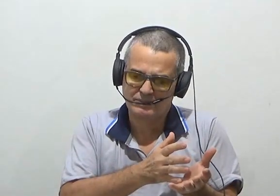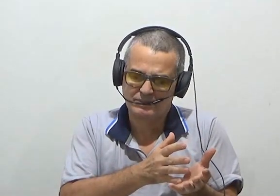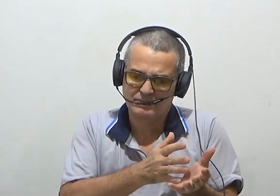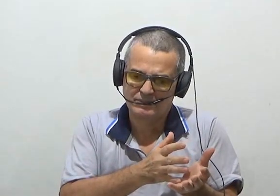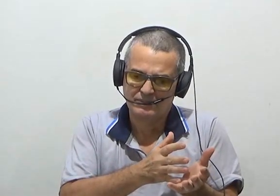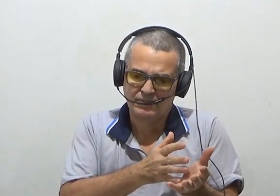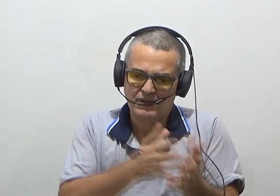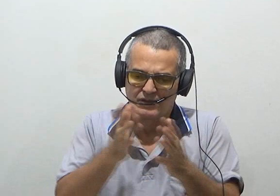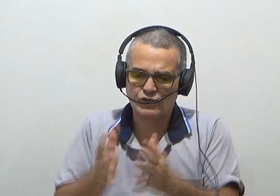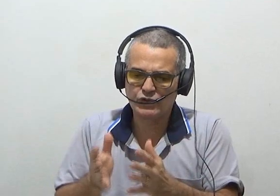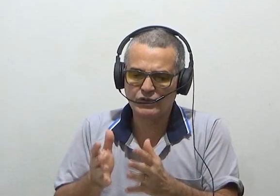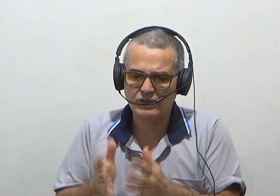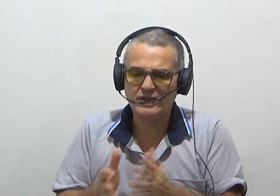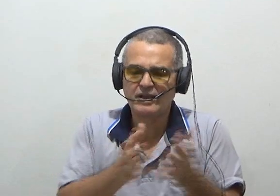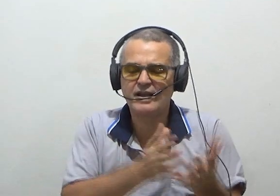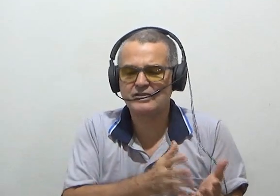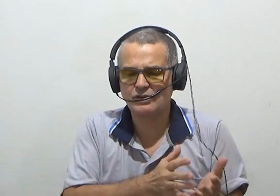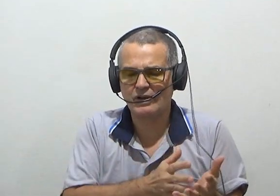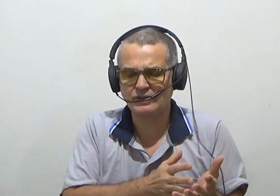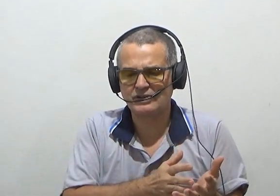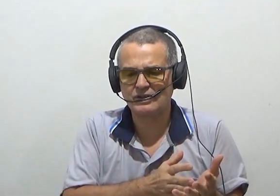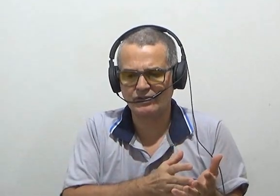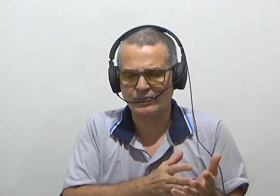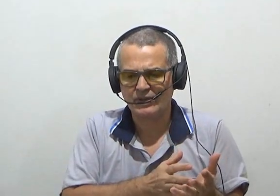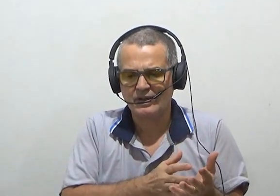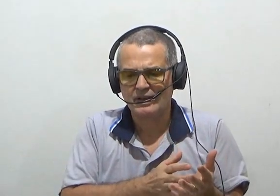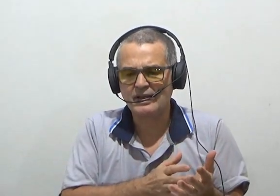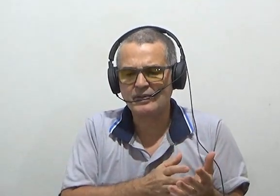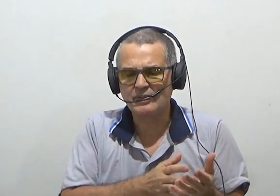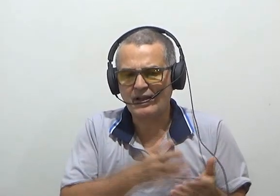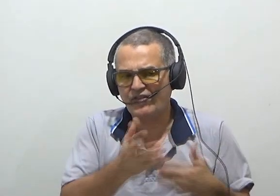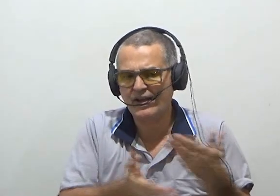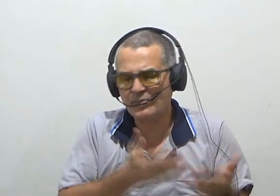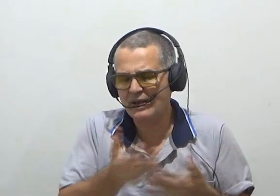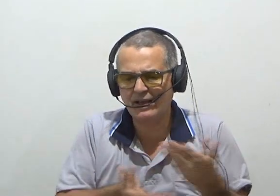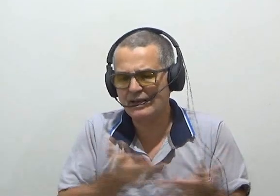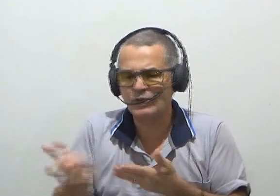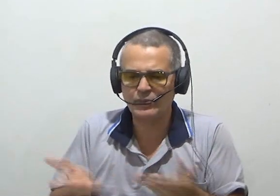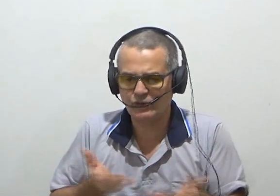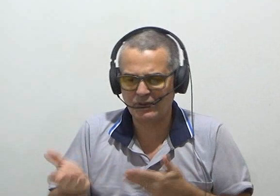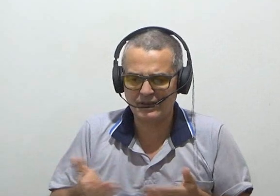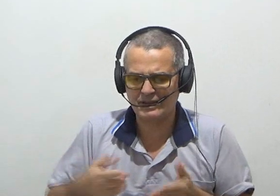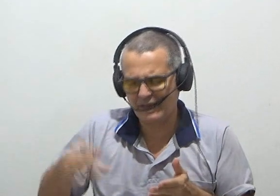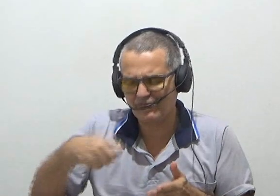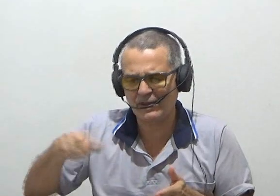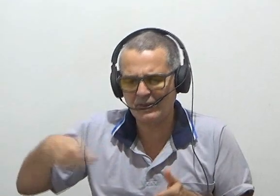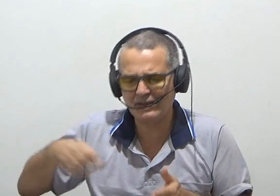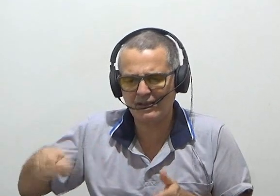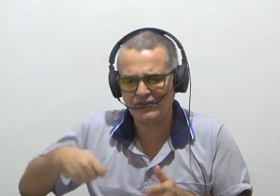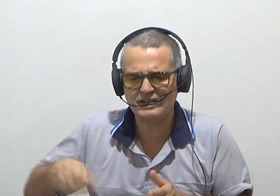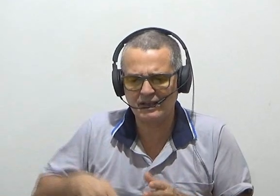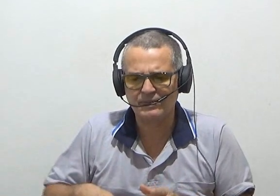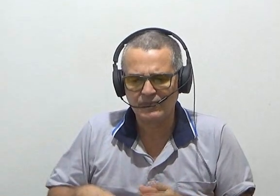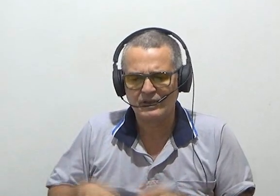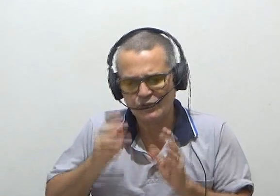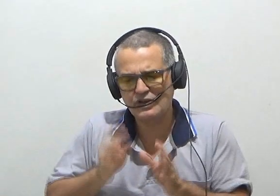oralizado. Surdo que tem residual auditivo e que navega bem na língua portuguesa, e ele vai aprender